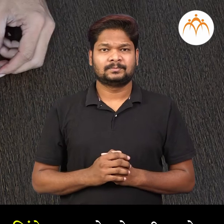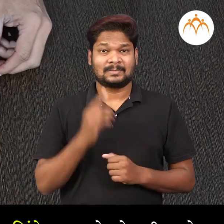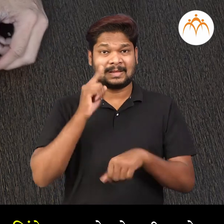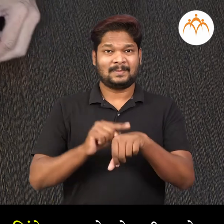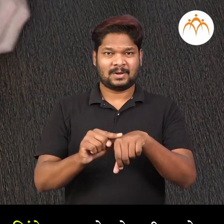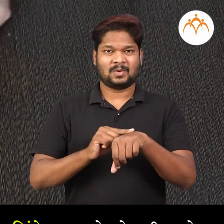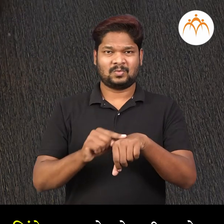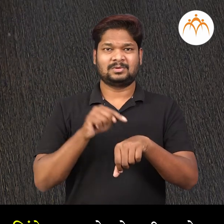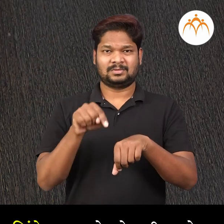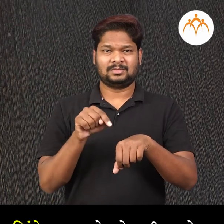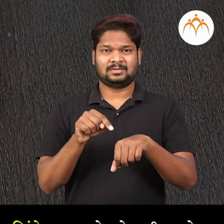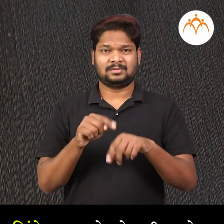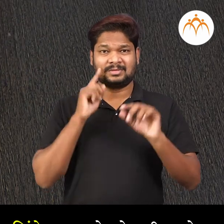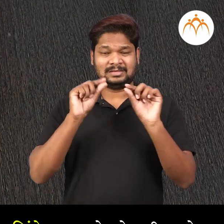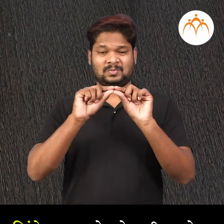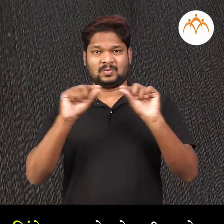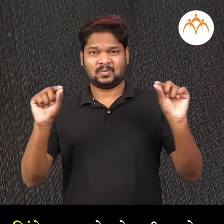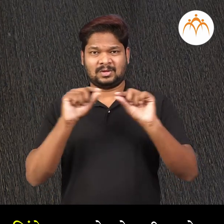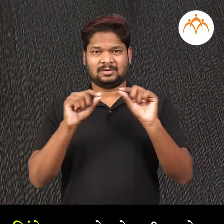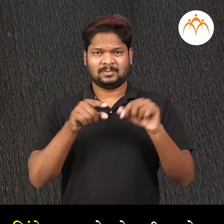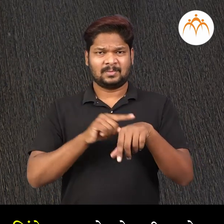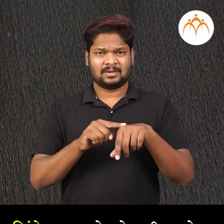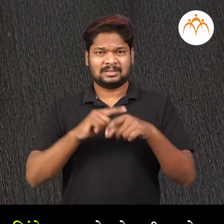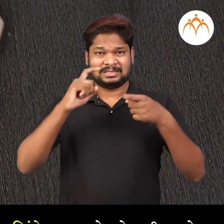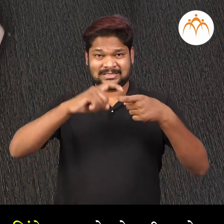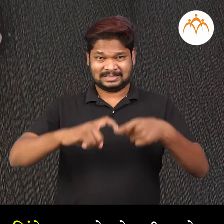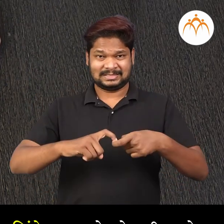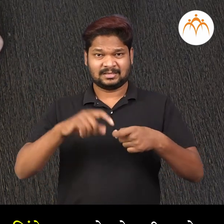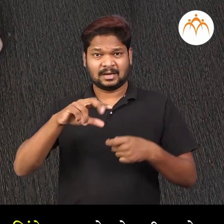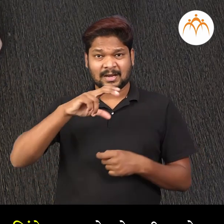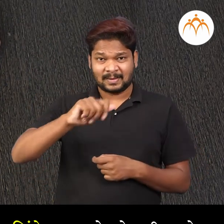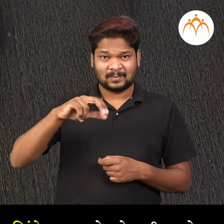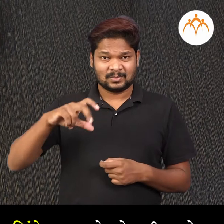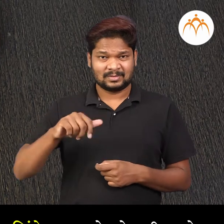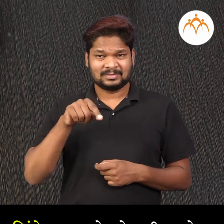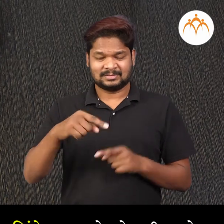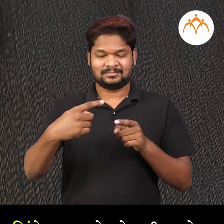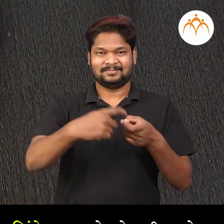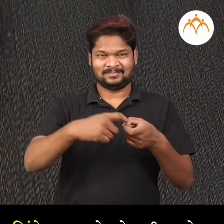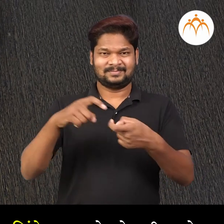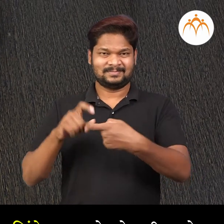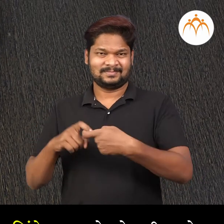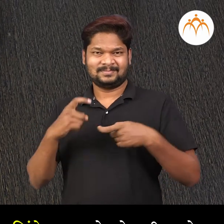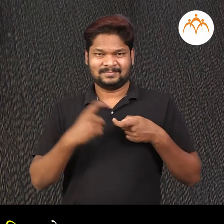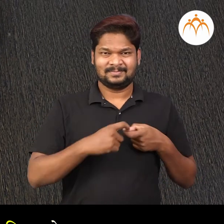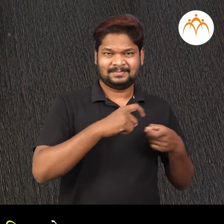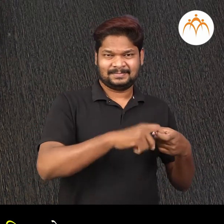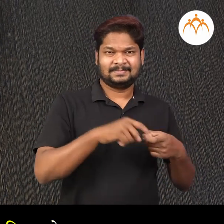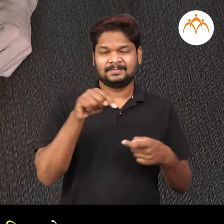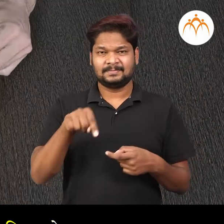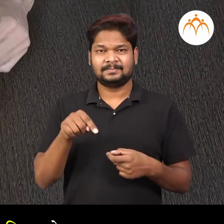प्रत्यय चार नींबू या प्रमाणित जोड़ लिया है कि